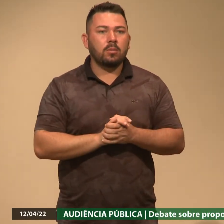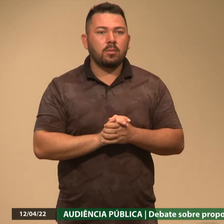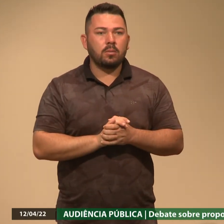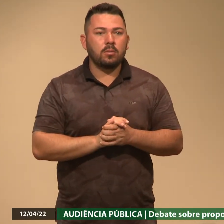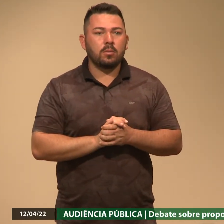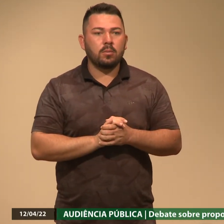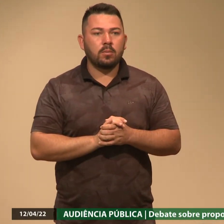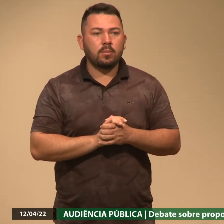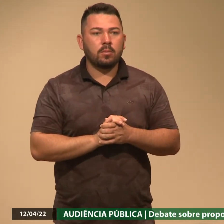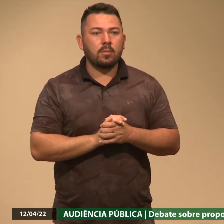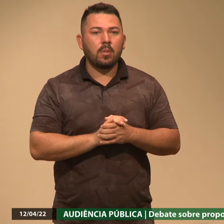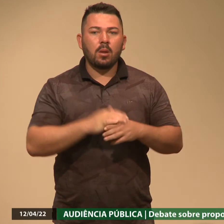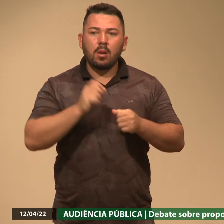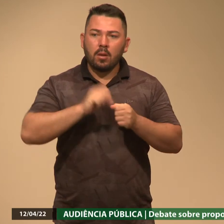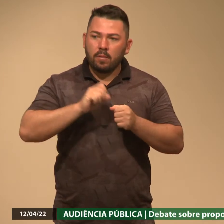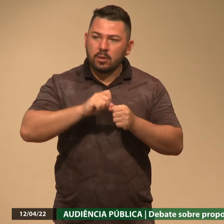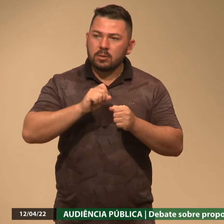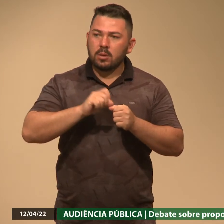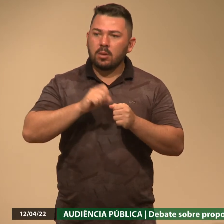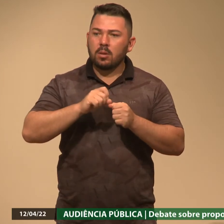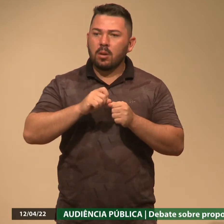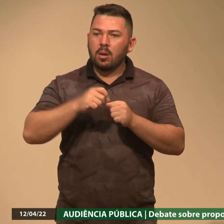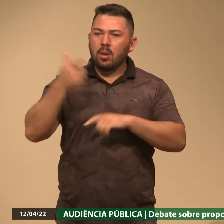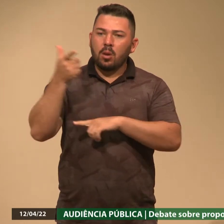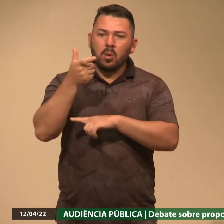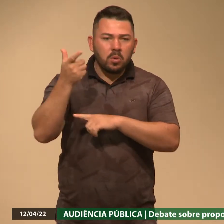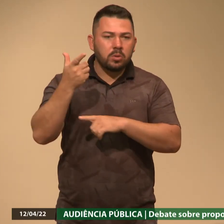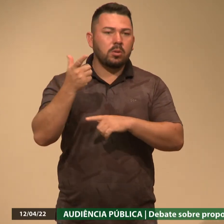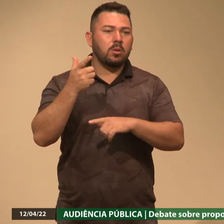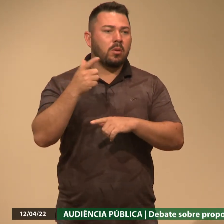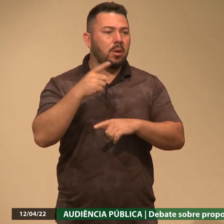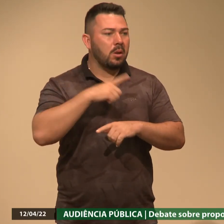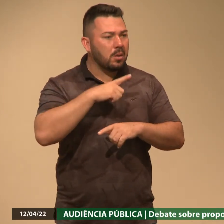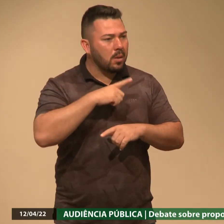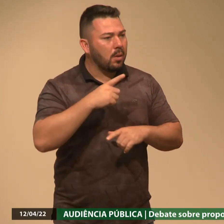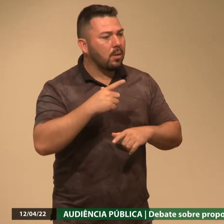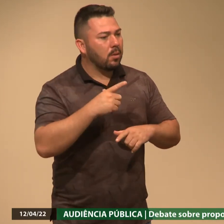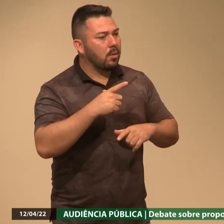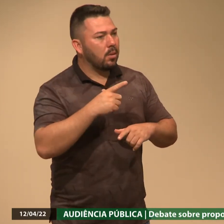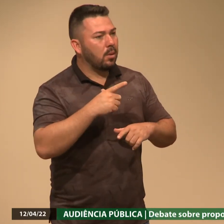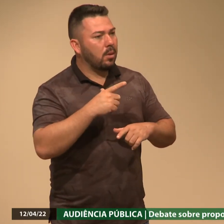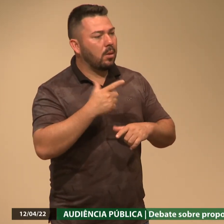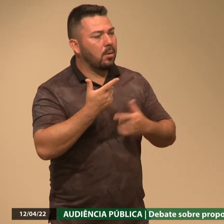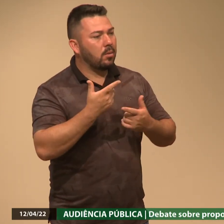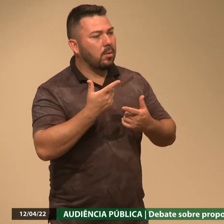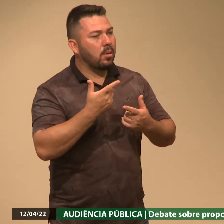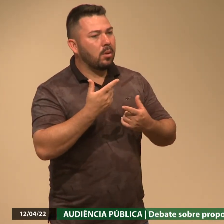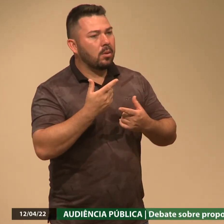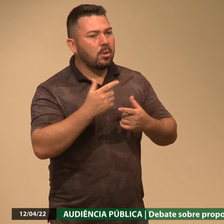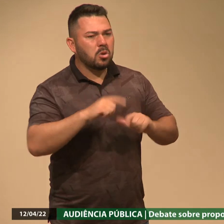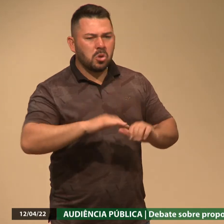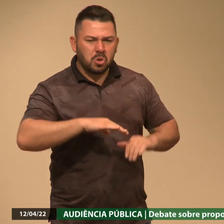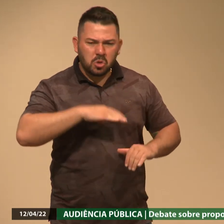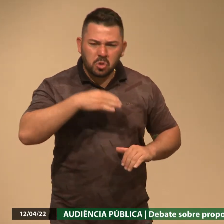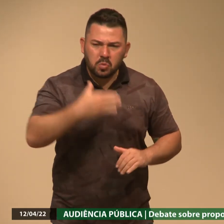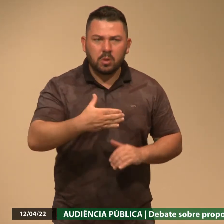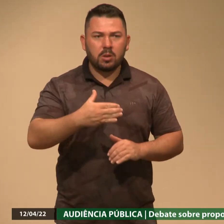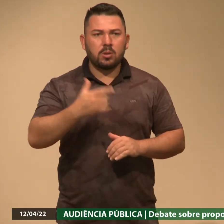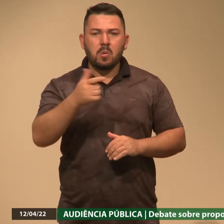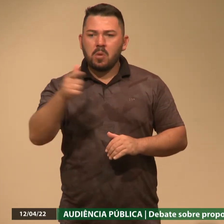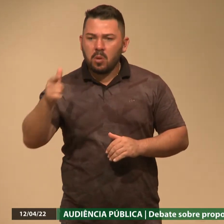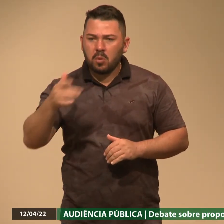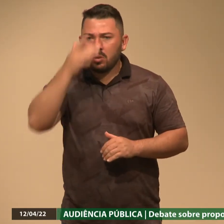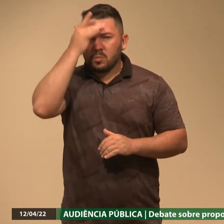isso a fazer com que o tiro ele Sirva como um instrumento de superação para outras